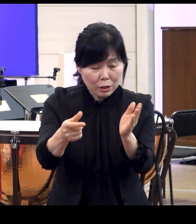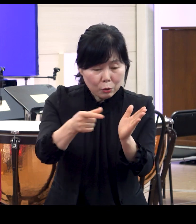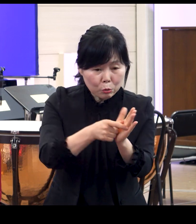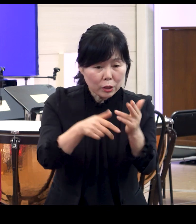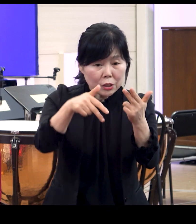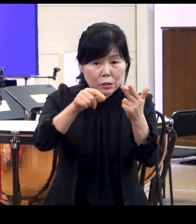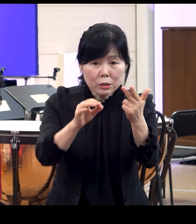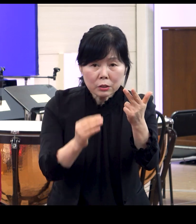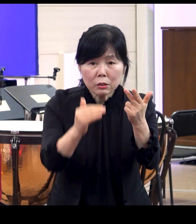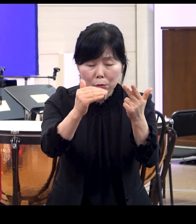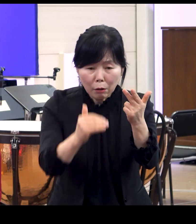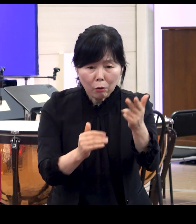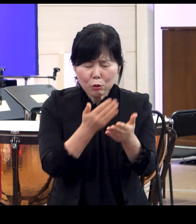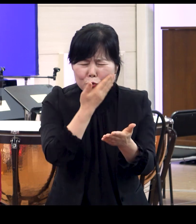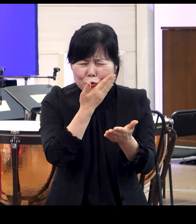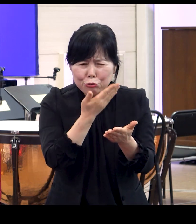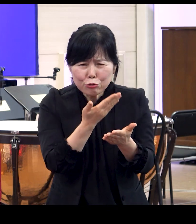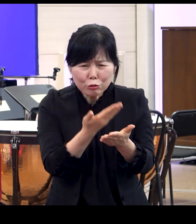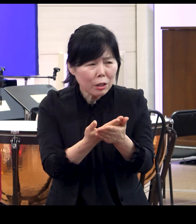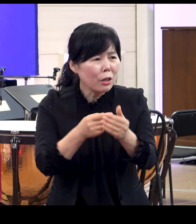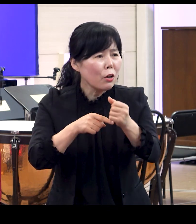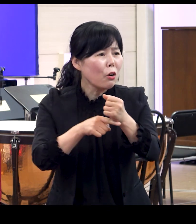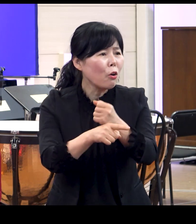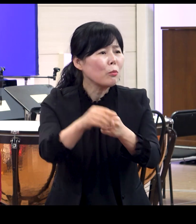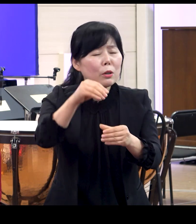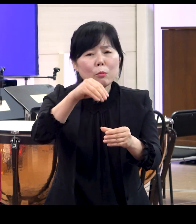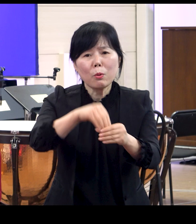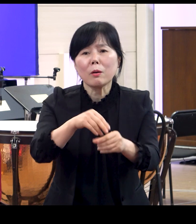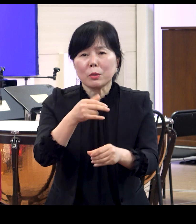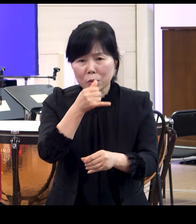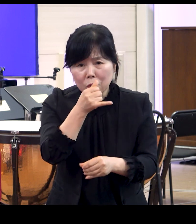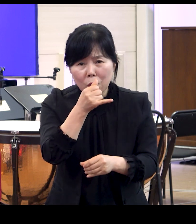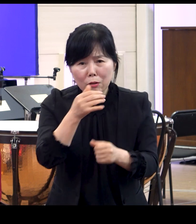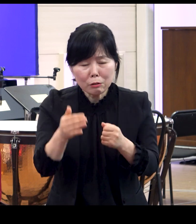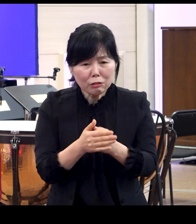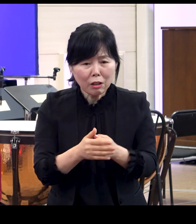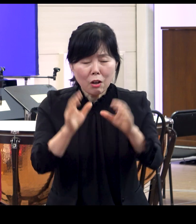버리는 아주 어리석은 그런 행동이 되고 말 것이다.